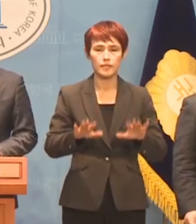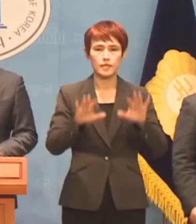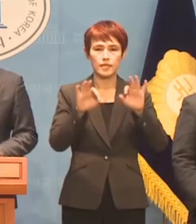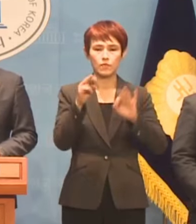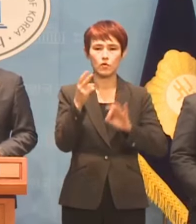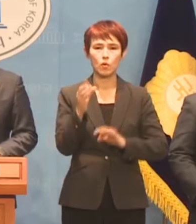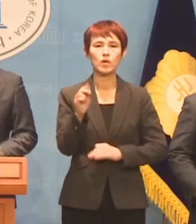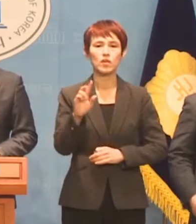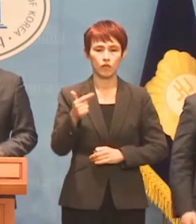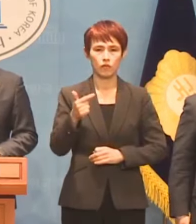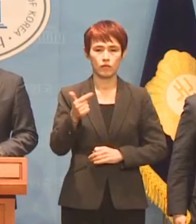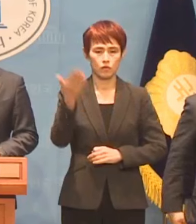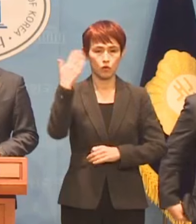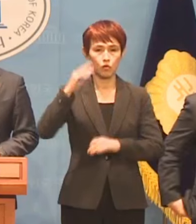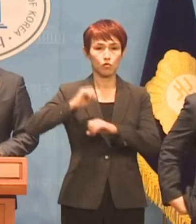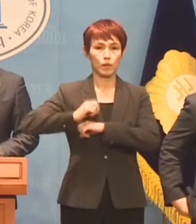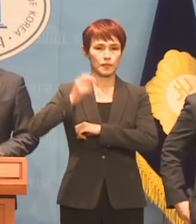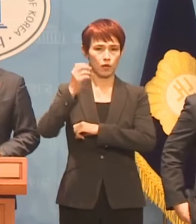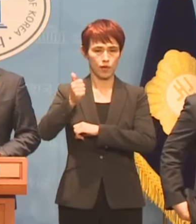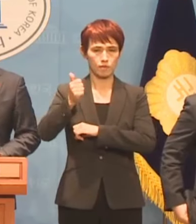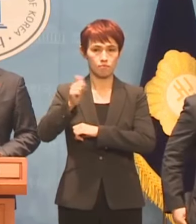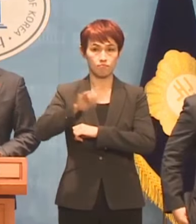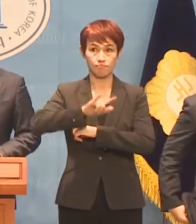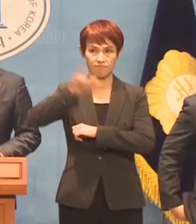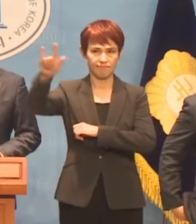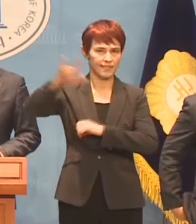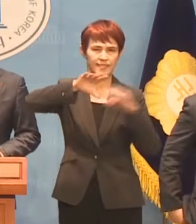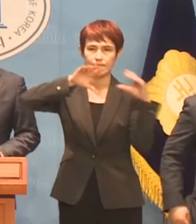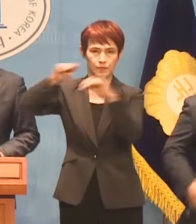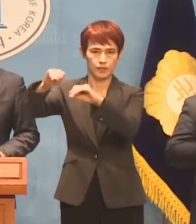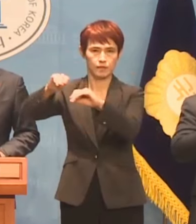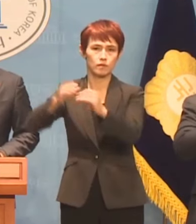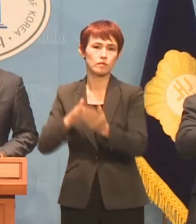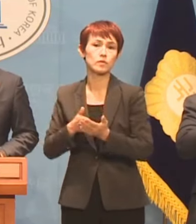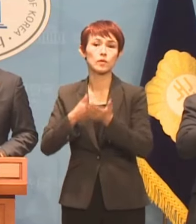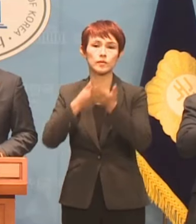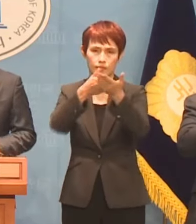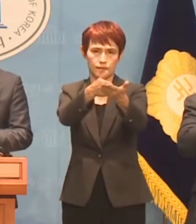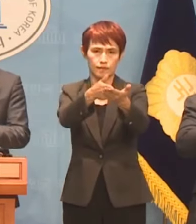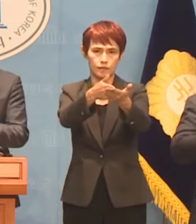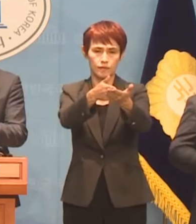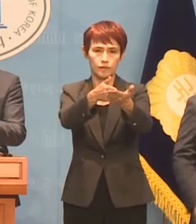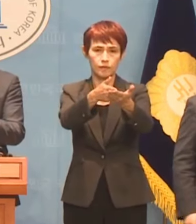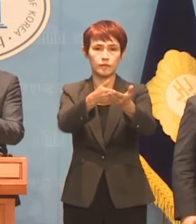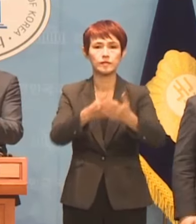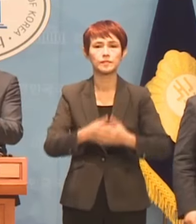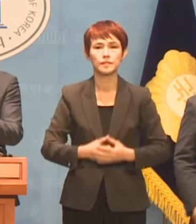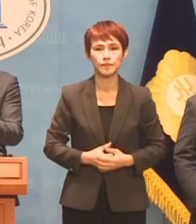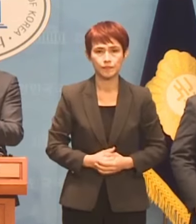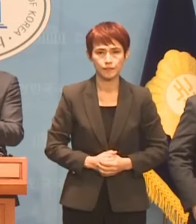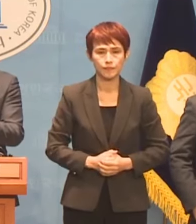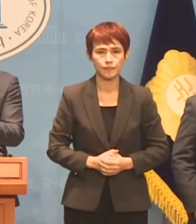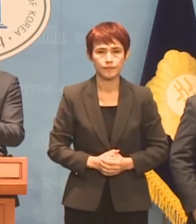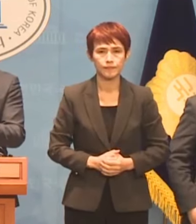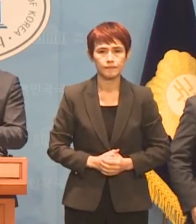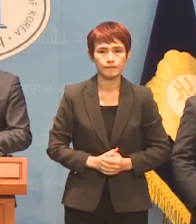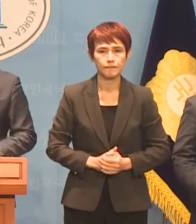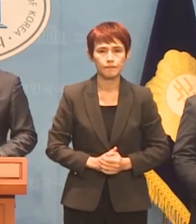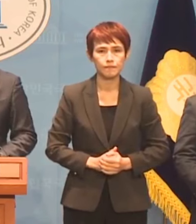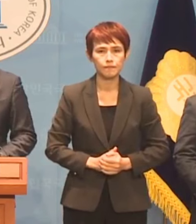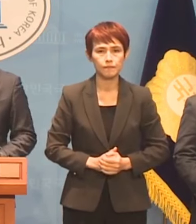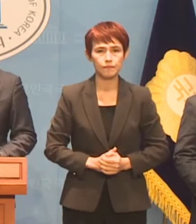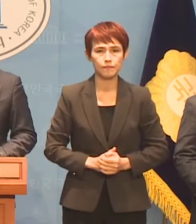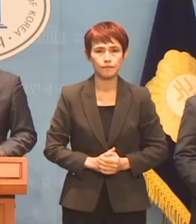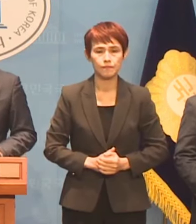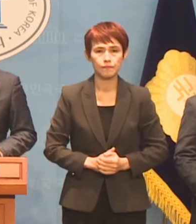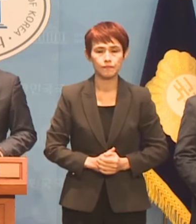김용현 전 국방부 장관의 출국금지 요청을 강력하게 요구하는 언론 기자회견을 하고자 합니다.